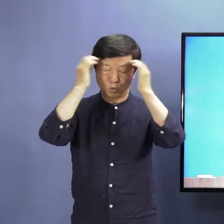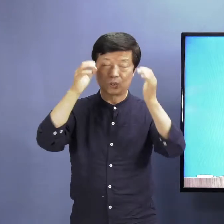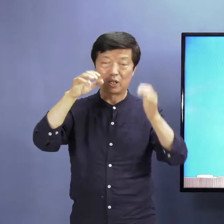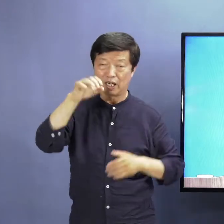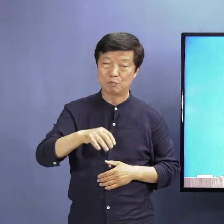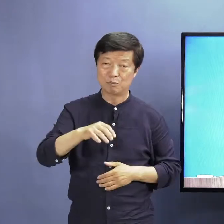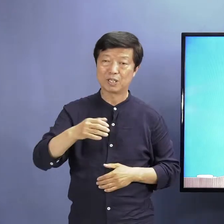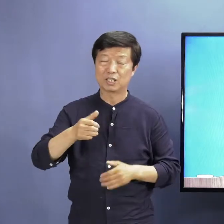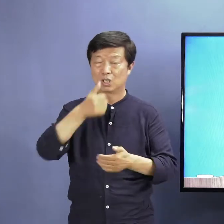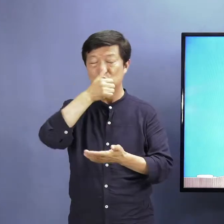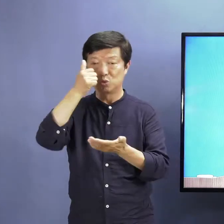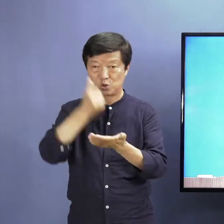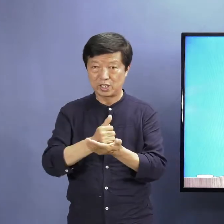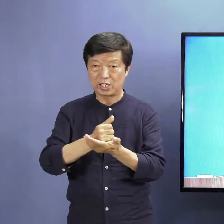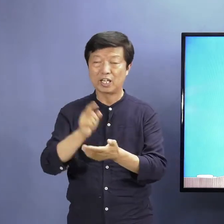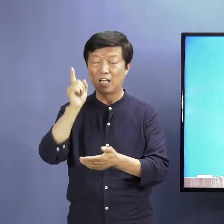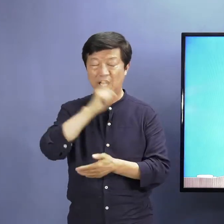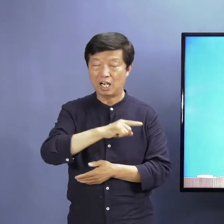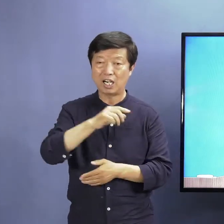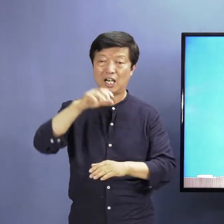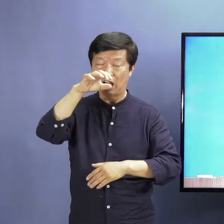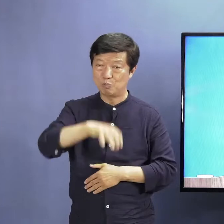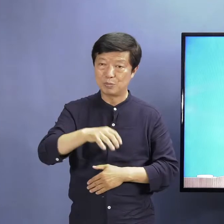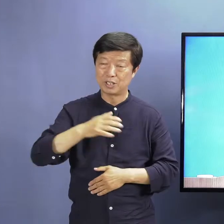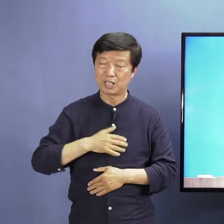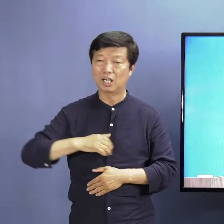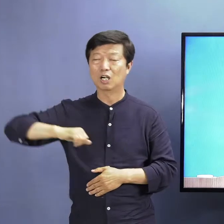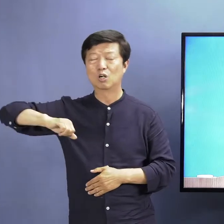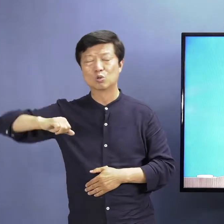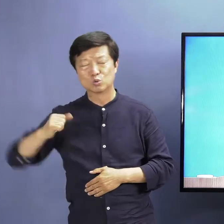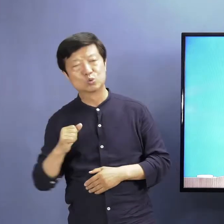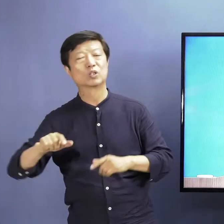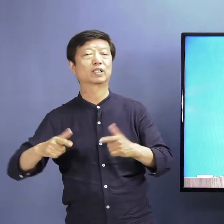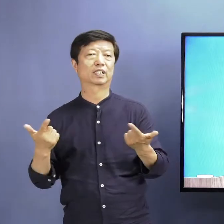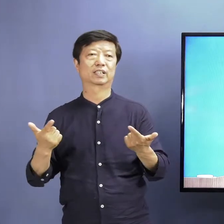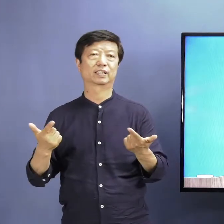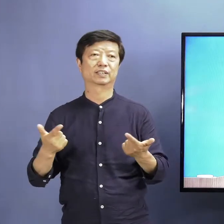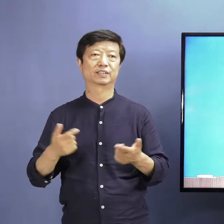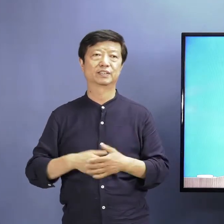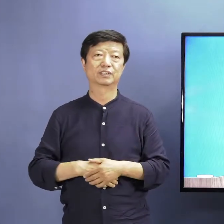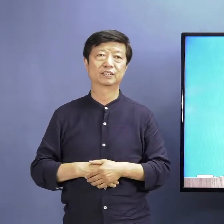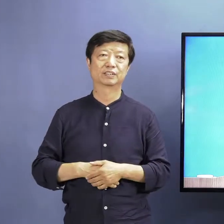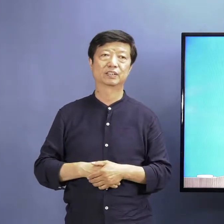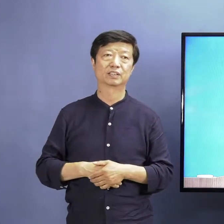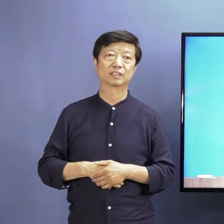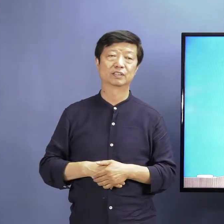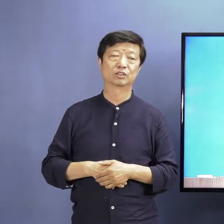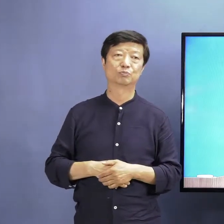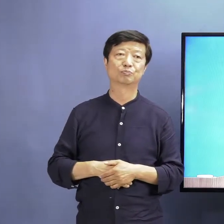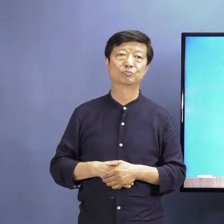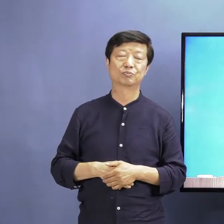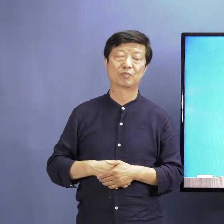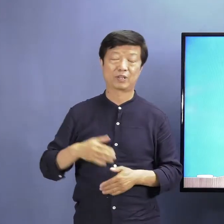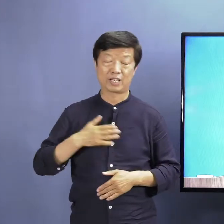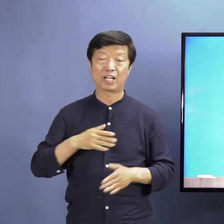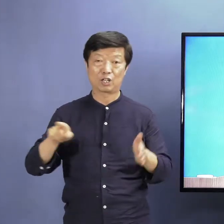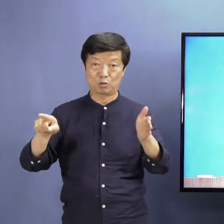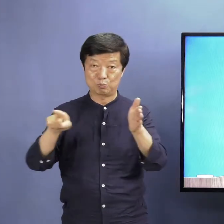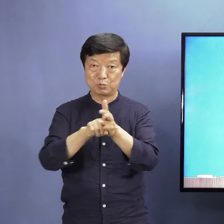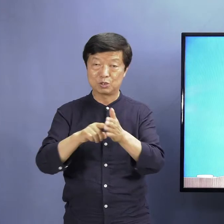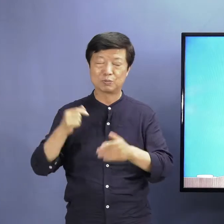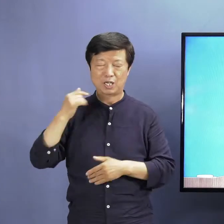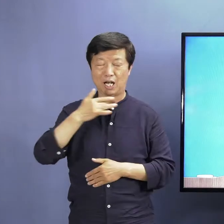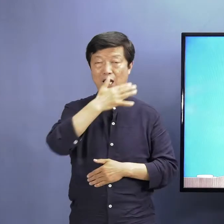않게, 악에게 당하지 않게 하는, 바로 그게 열정이에요. 그래서 그 신앙을 아름답게 하는 신앙의 핵심 요소다 하는